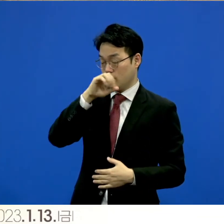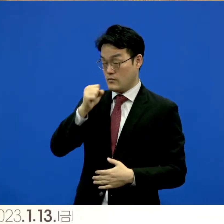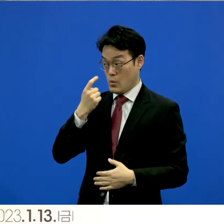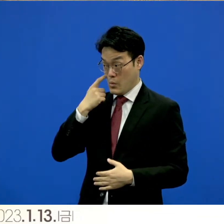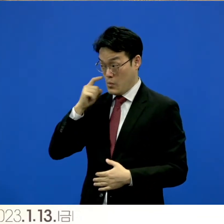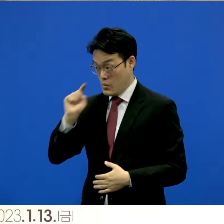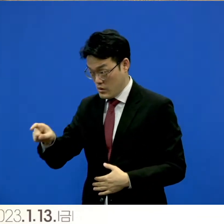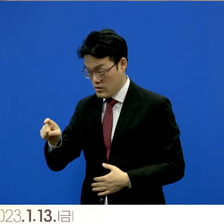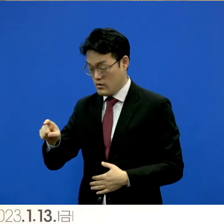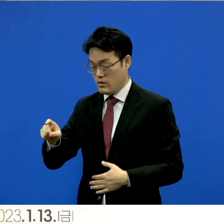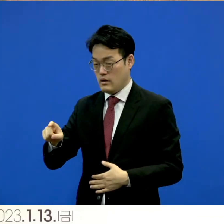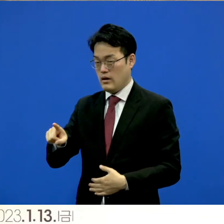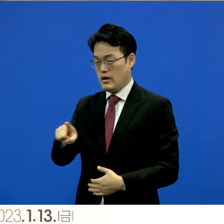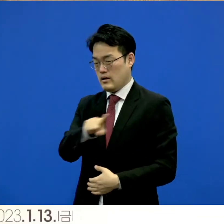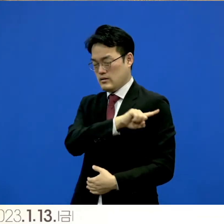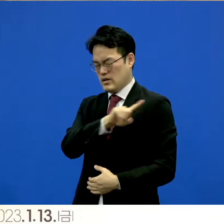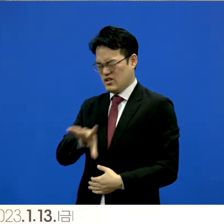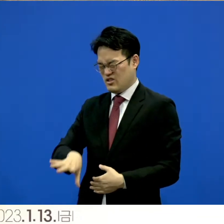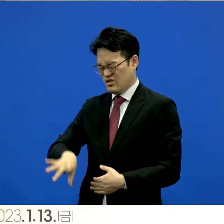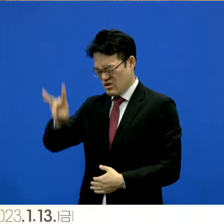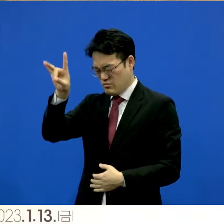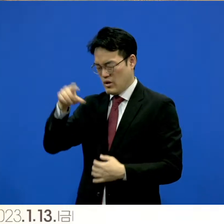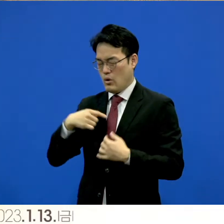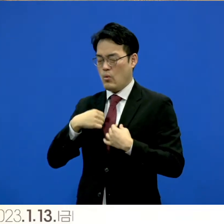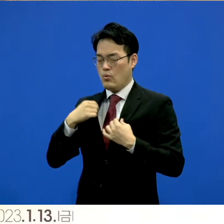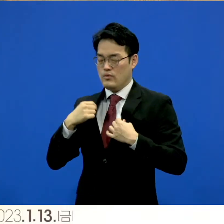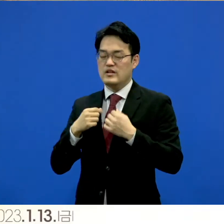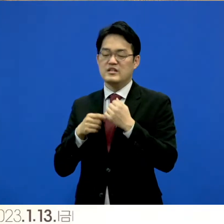그 옷, 그런 의미를 갖고 있습니다.